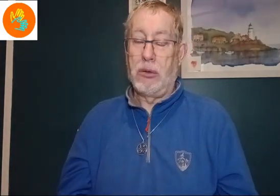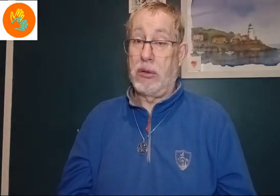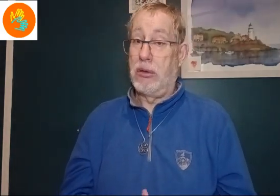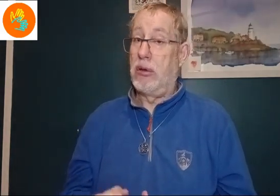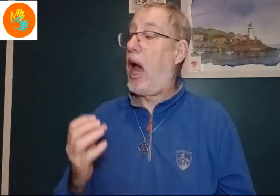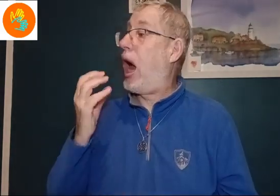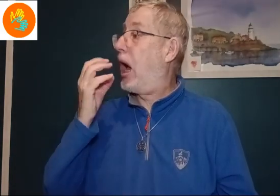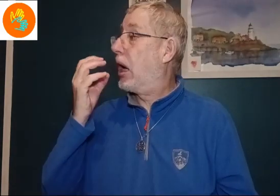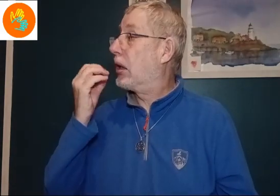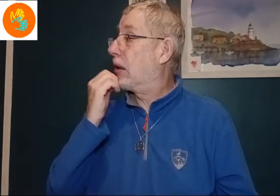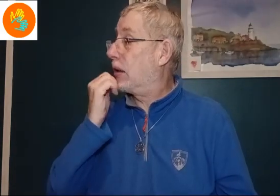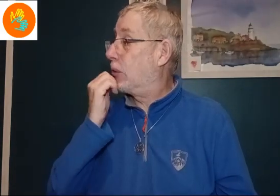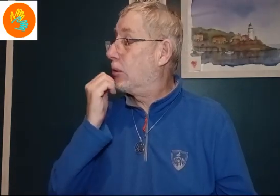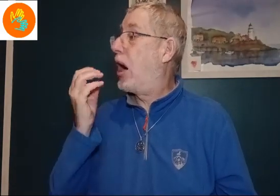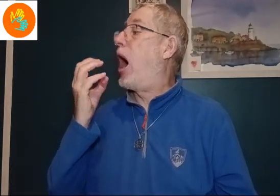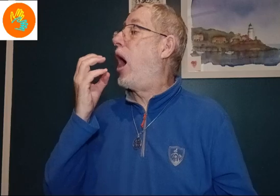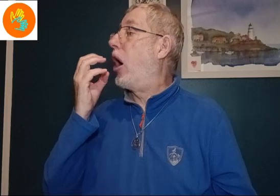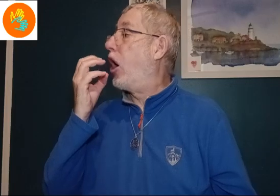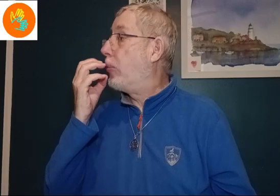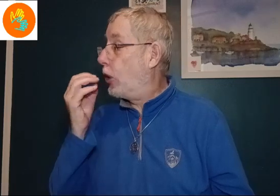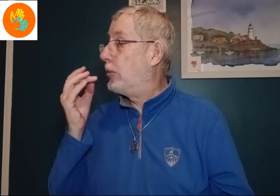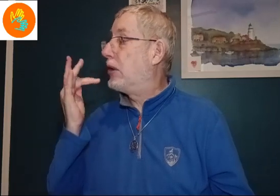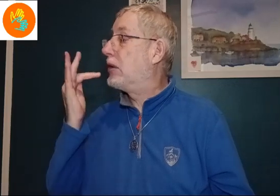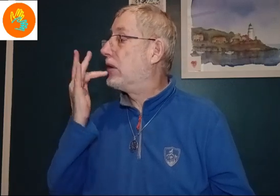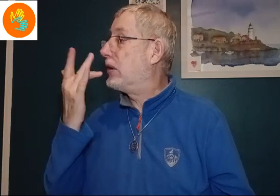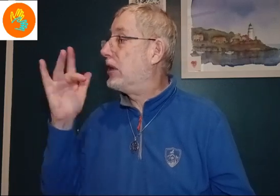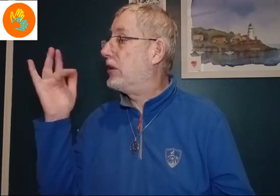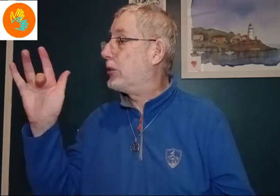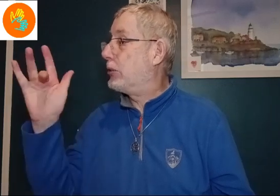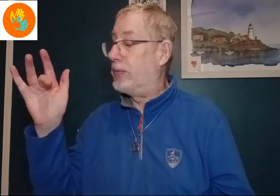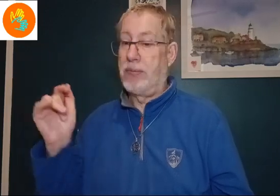Donc, gâteau, pomme, délicieux.